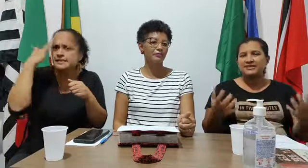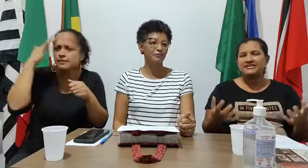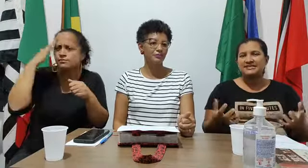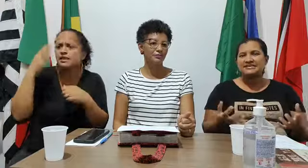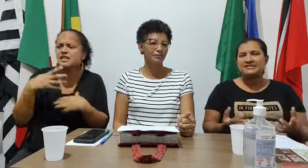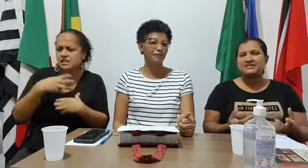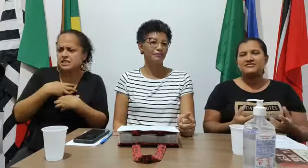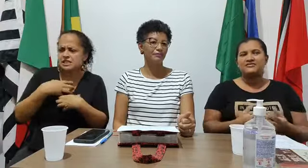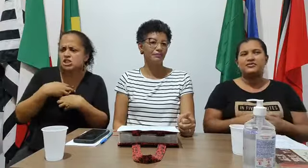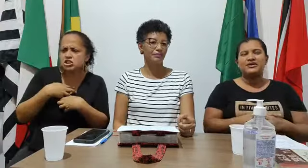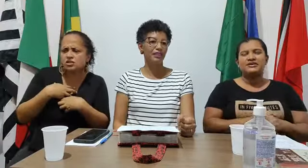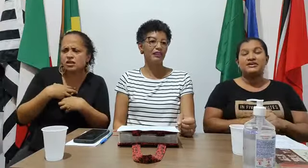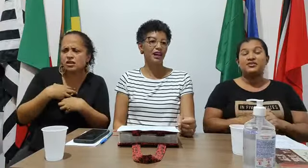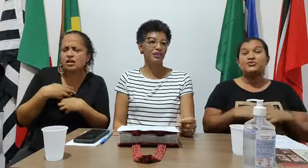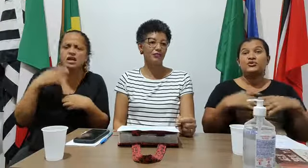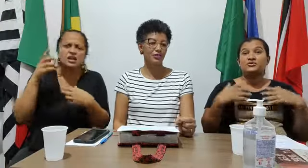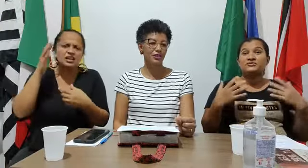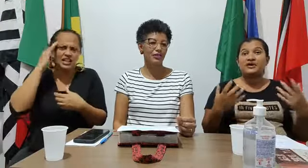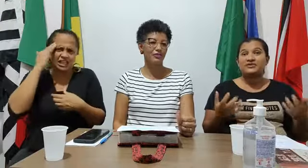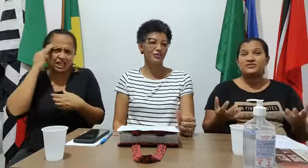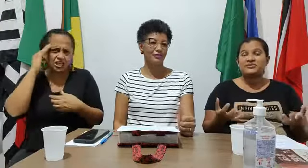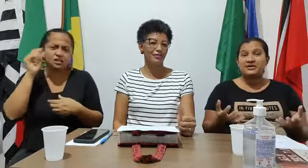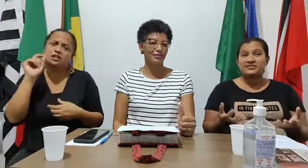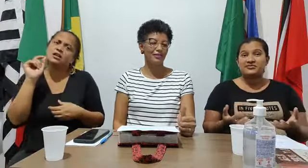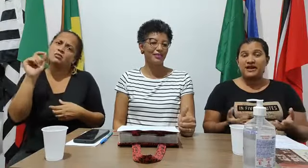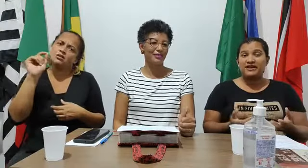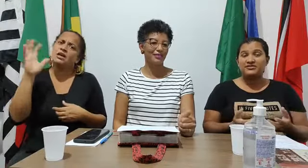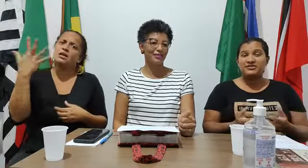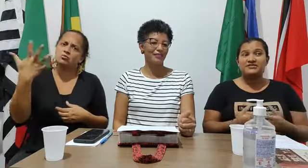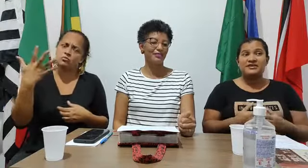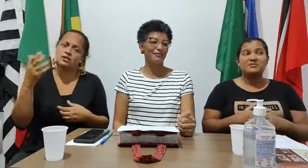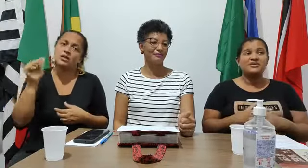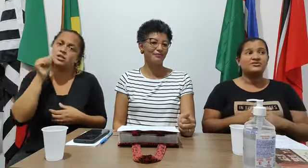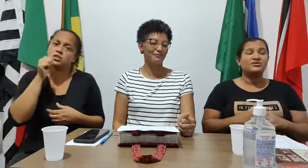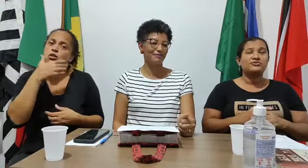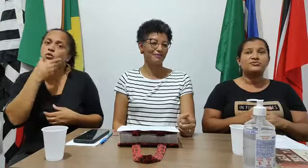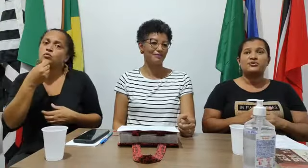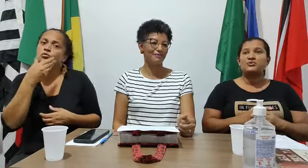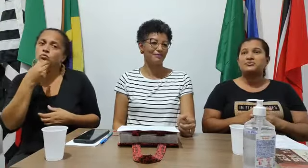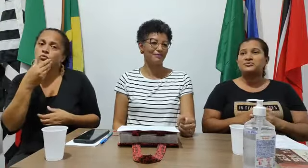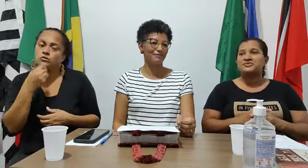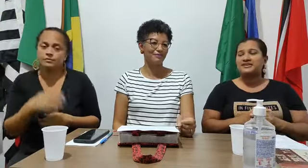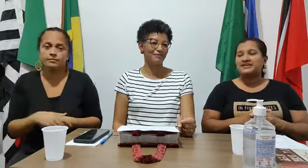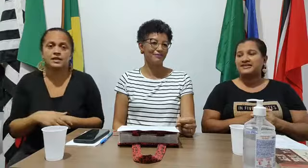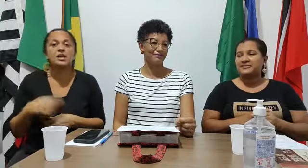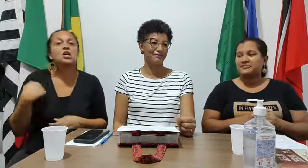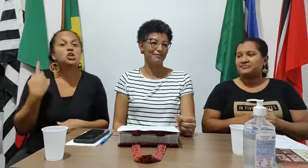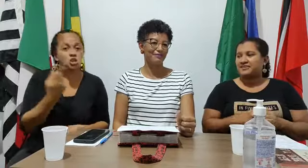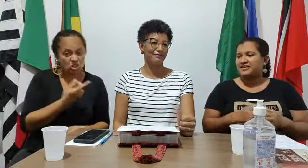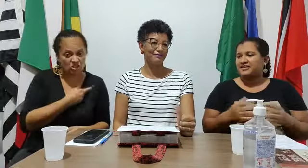lado mais sensível. Né? Nós somos vasos mais frágeis, mas nós não somos